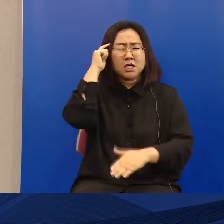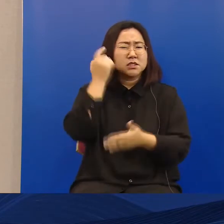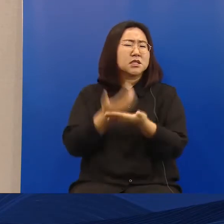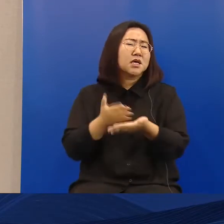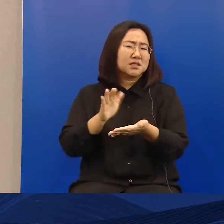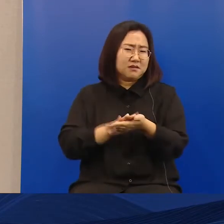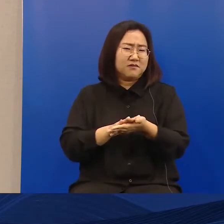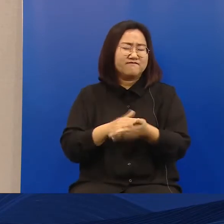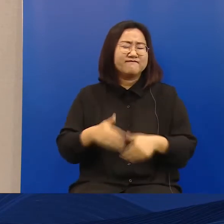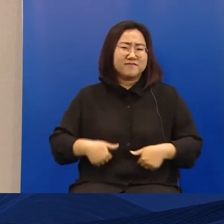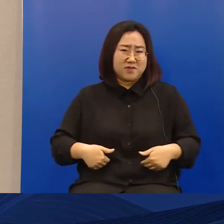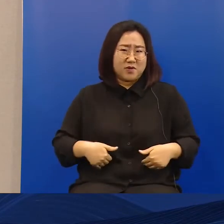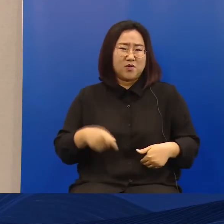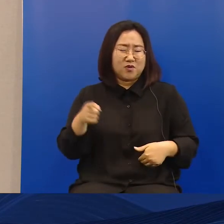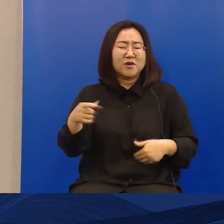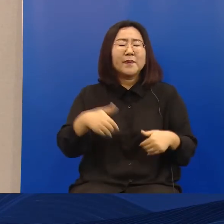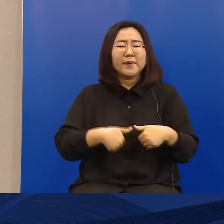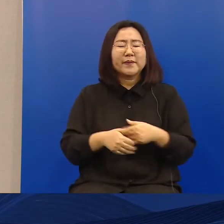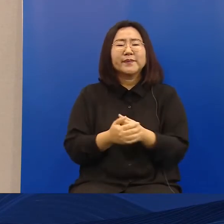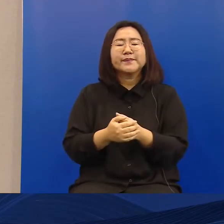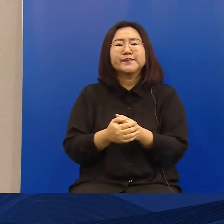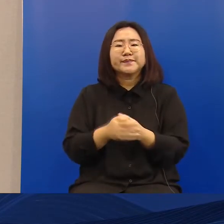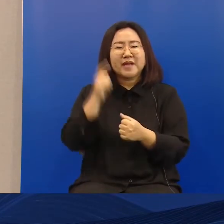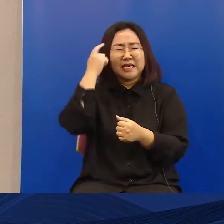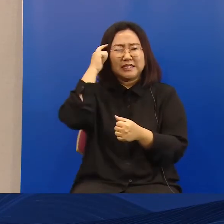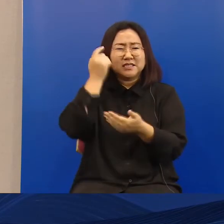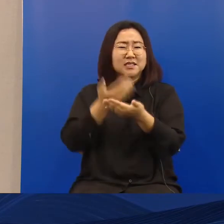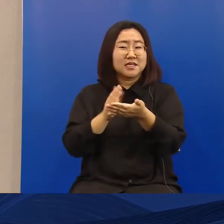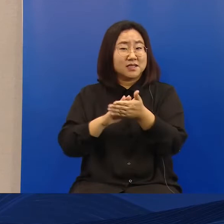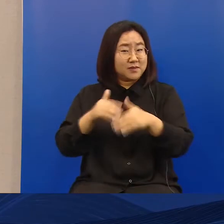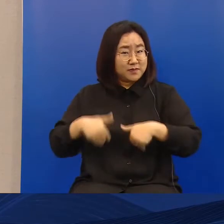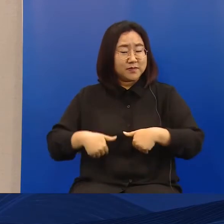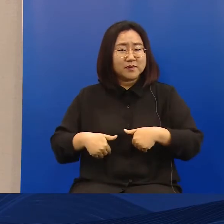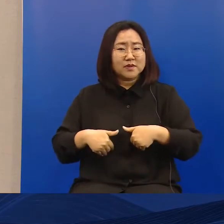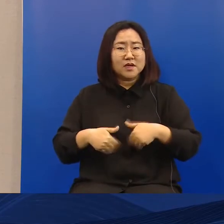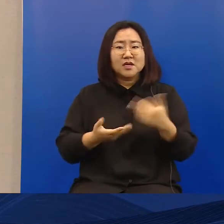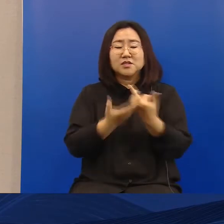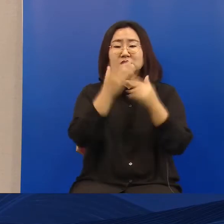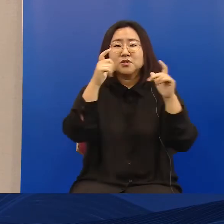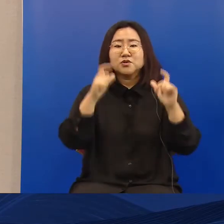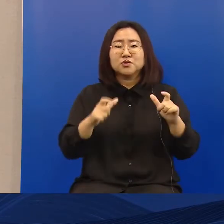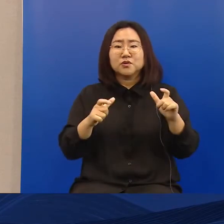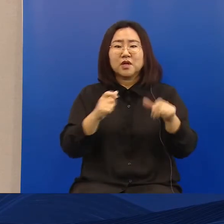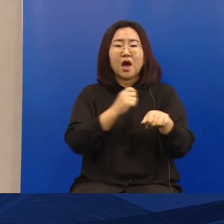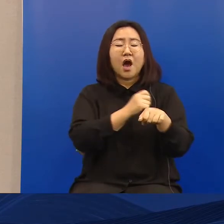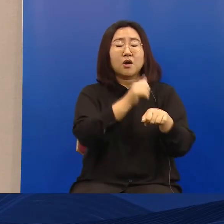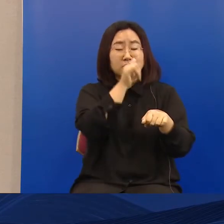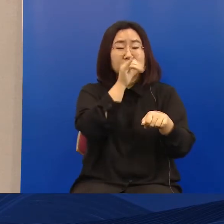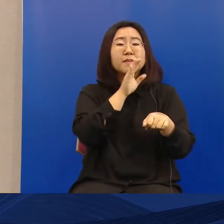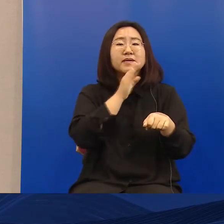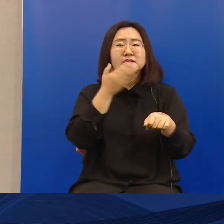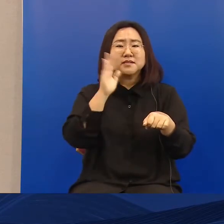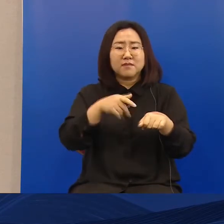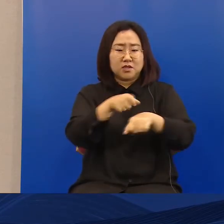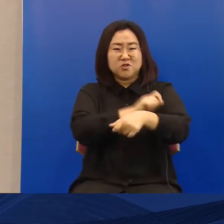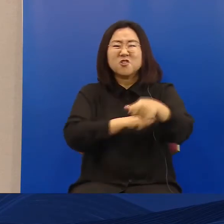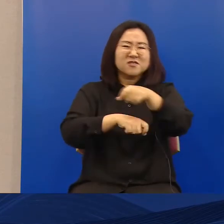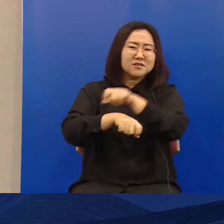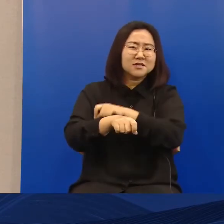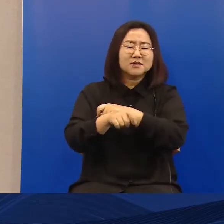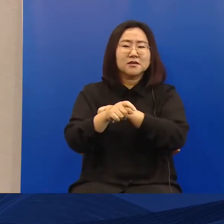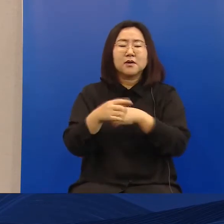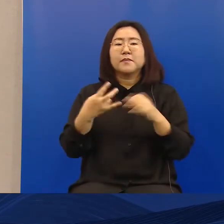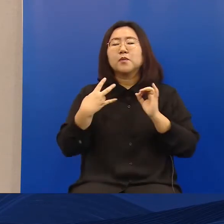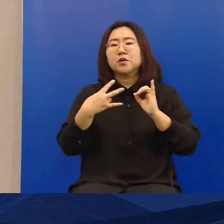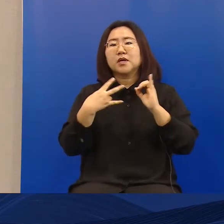개선, 모든 거는 인식 개선이 동반돼야 되거든요. 인식 개선이 필요한데 제주 내에서도 하고는 있지만 좀 더 적극적인